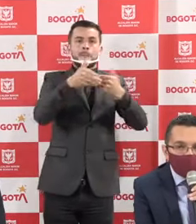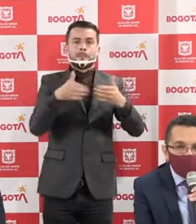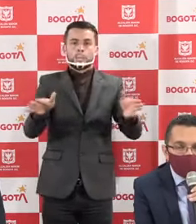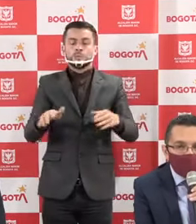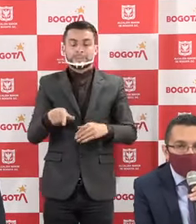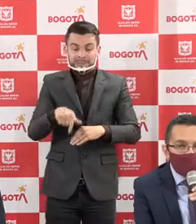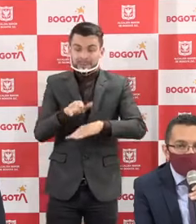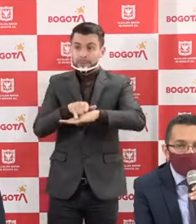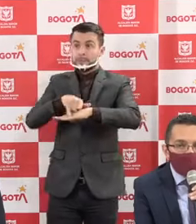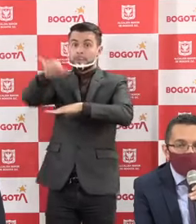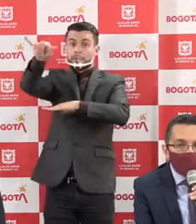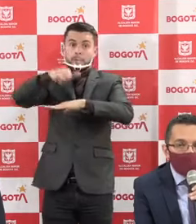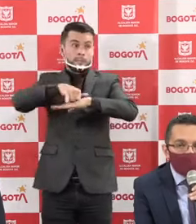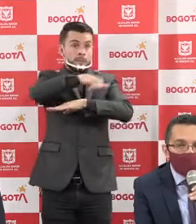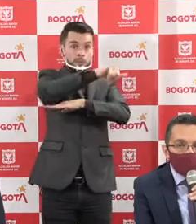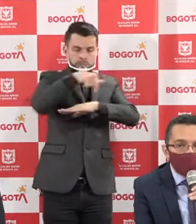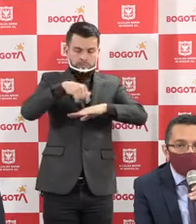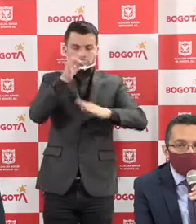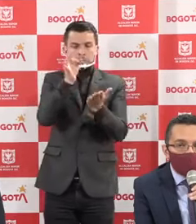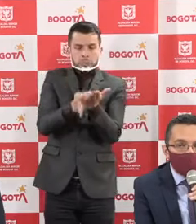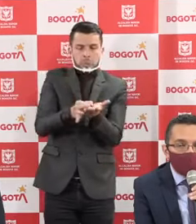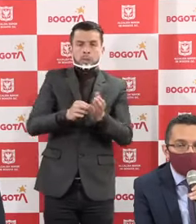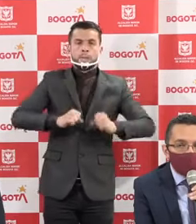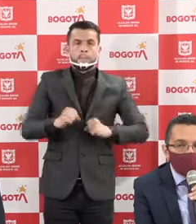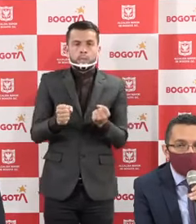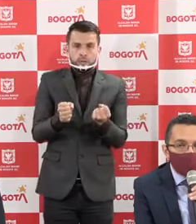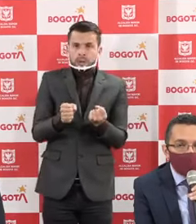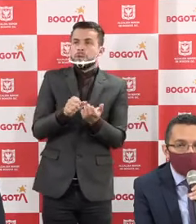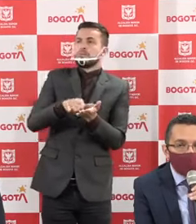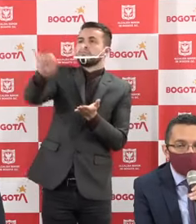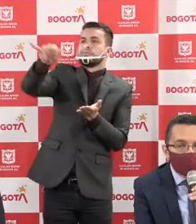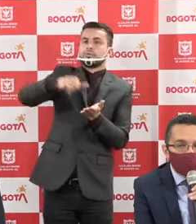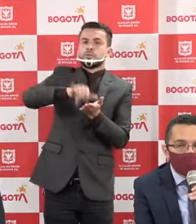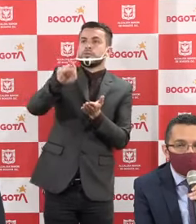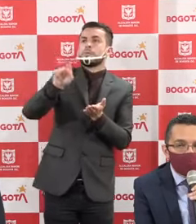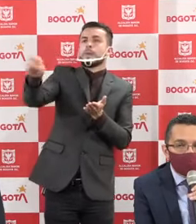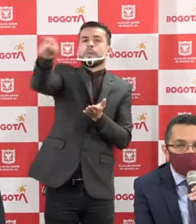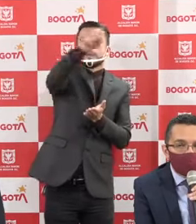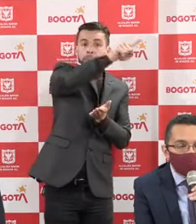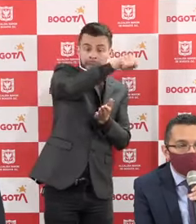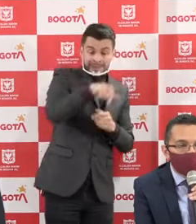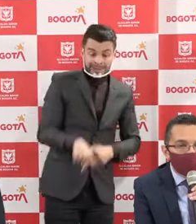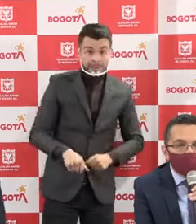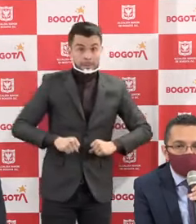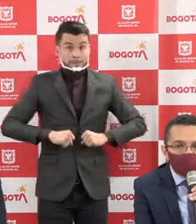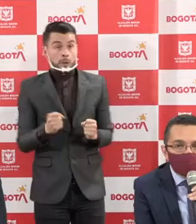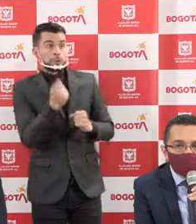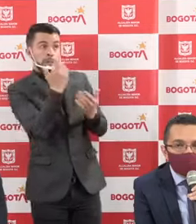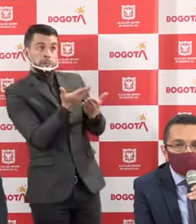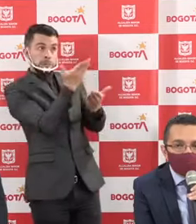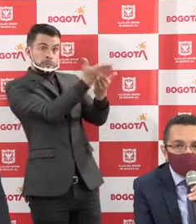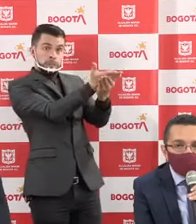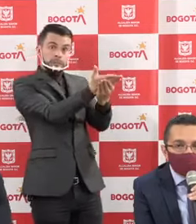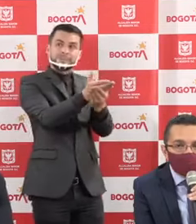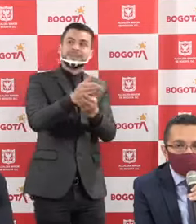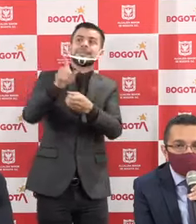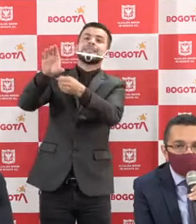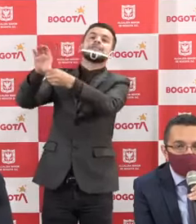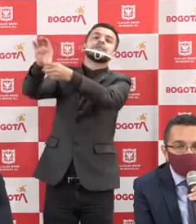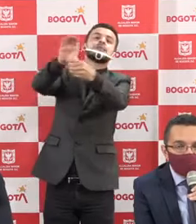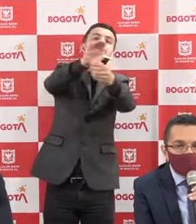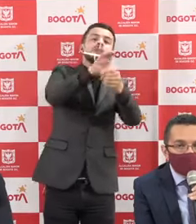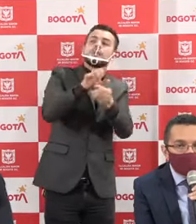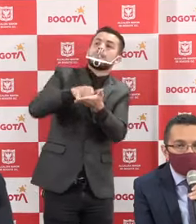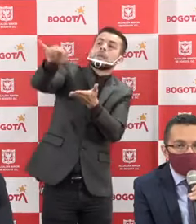domésticos bogotá planteó junto con 14 ciudades capitales la apertura y 14 vuelos